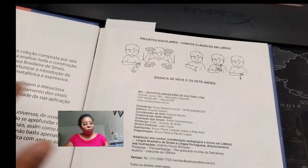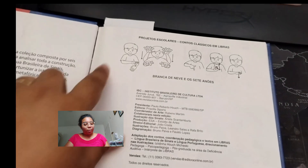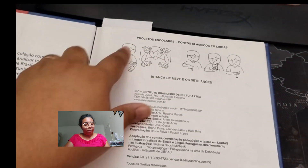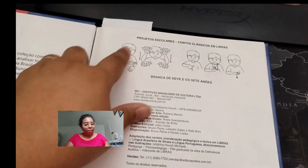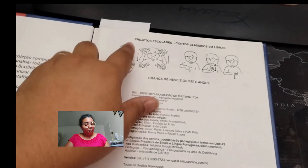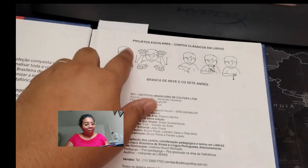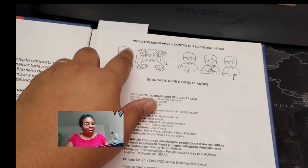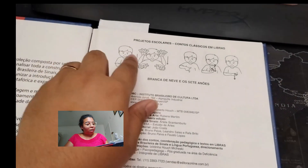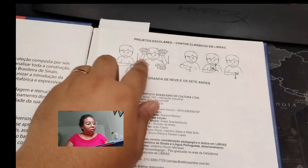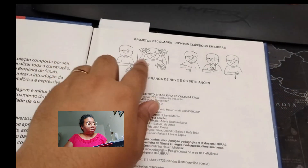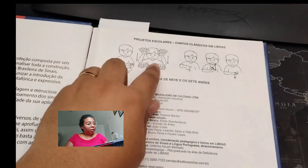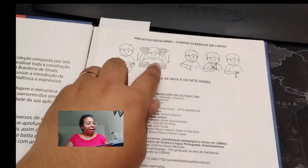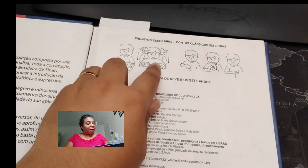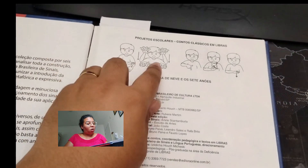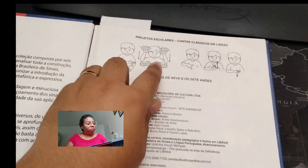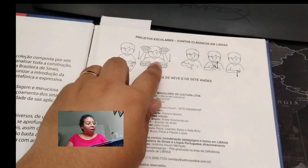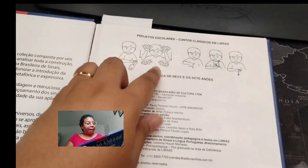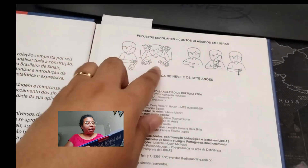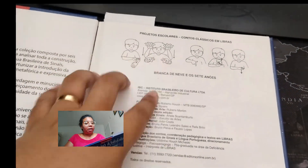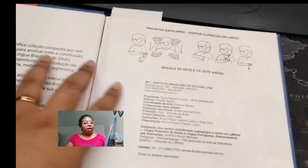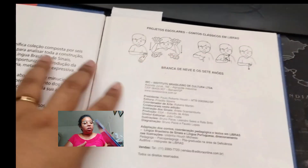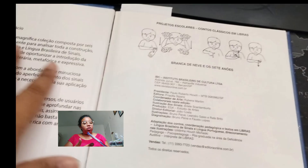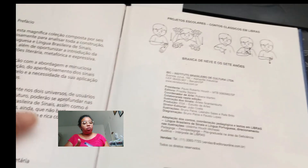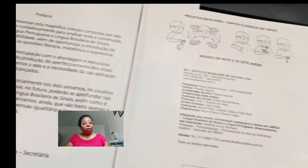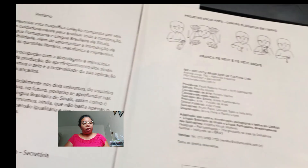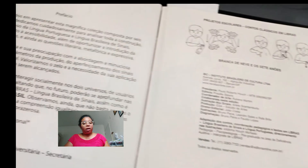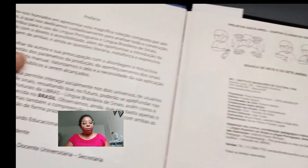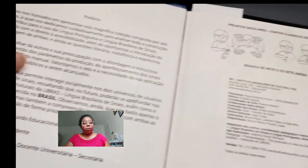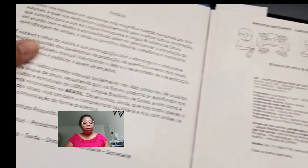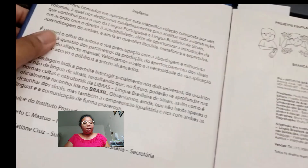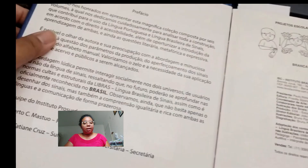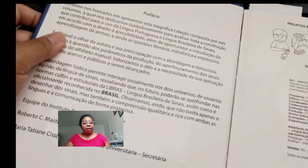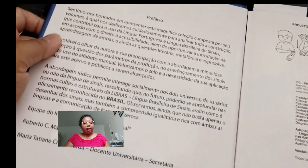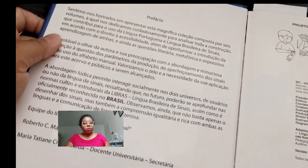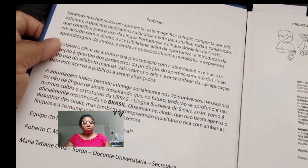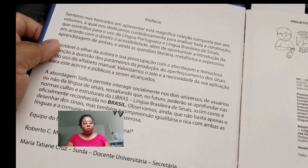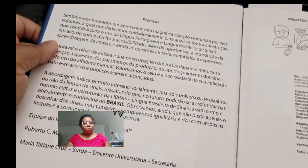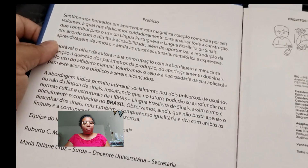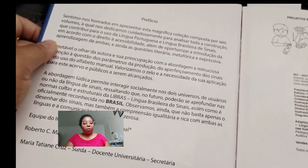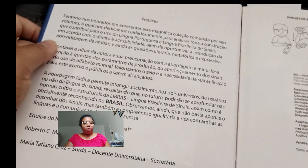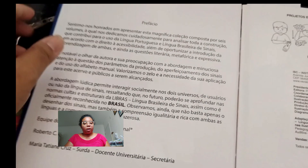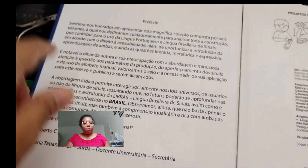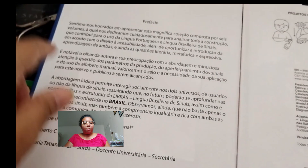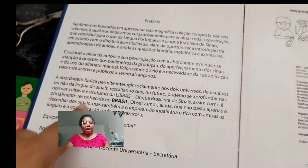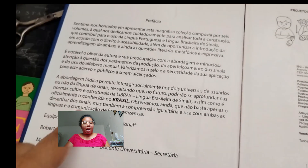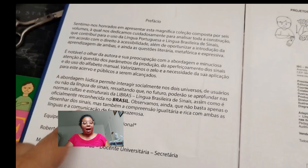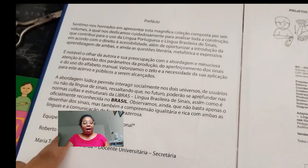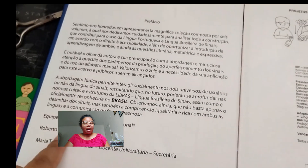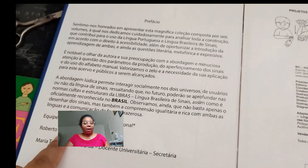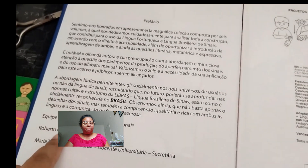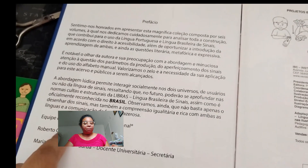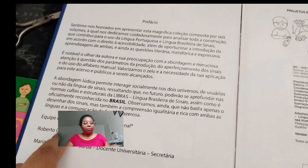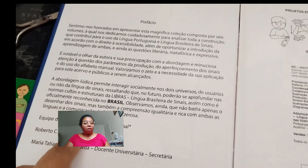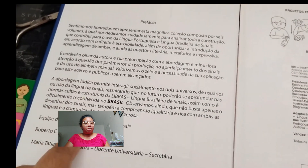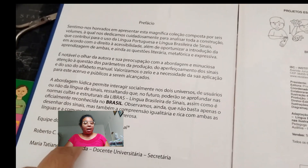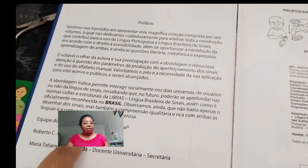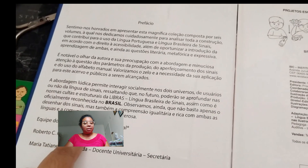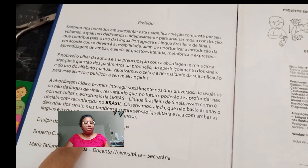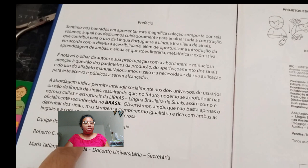desculpem. Da Online Editora. Eu procurei na internet para comprar, porque eu queria comprar a